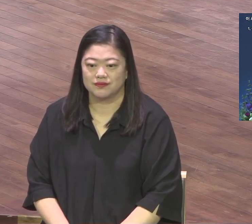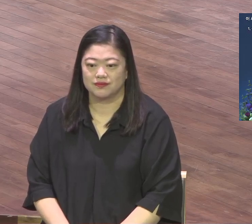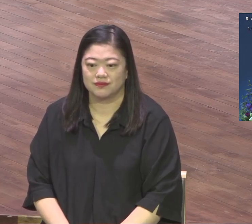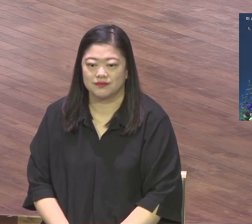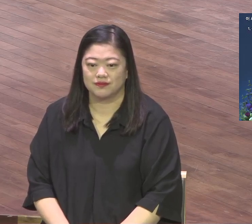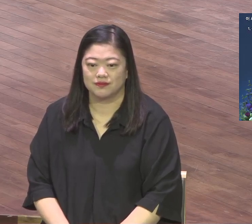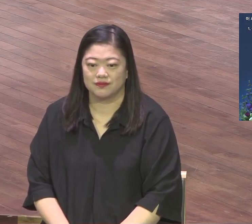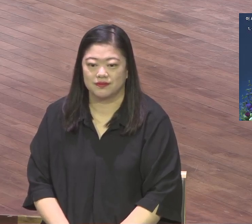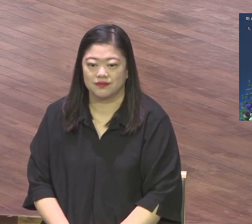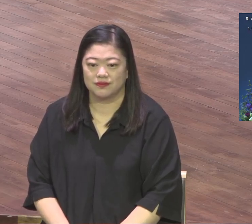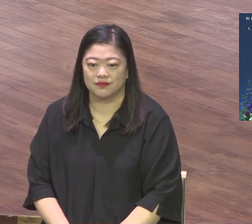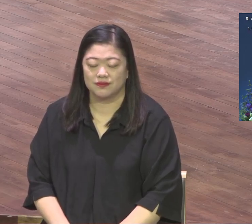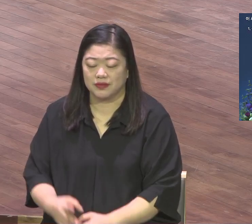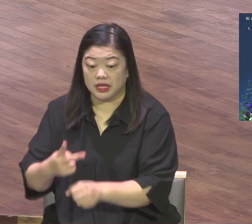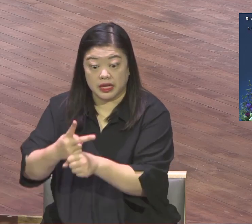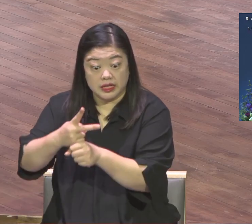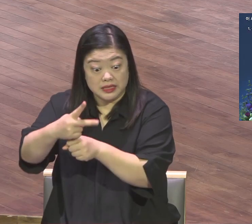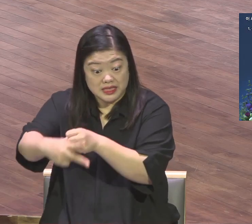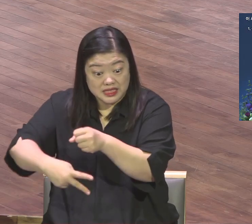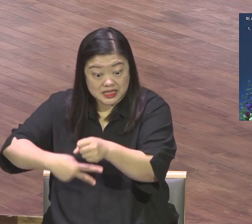2년 동안 말이 2년이지